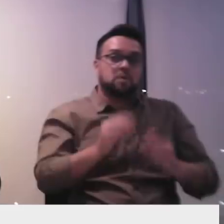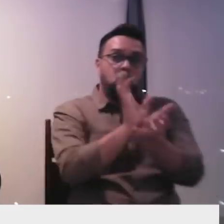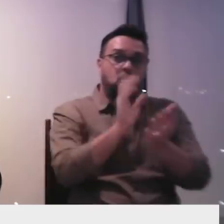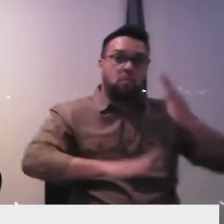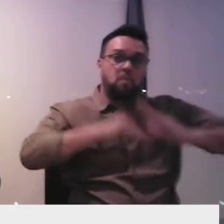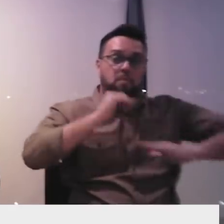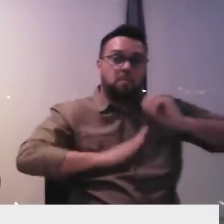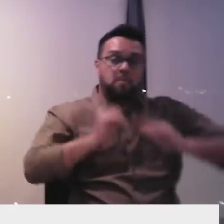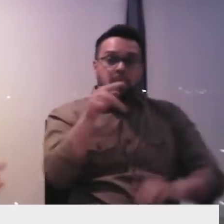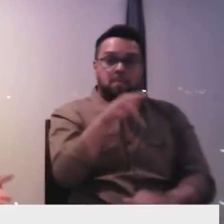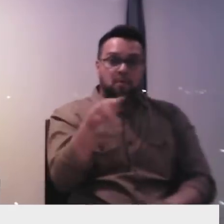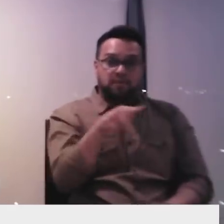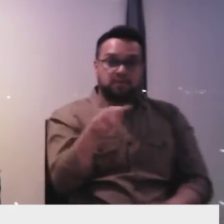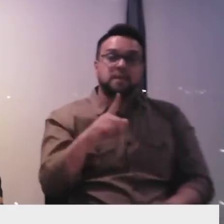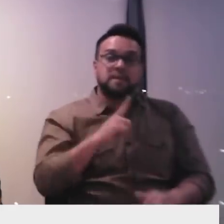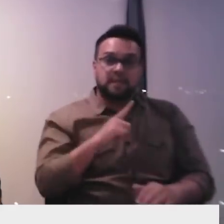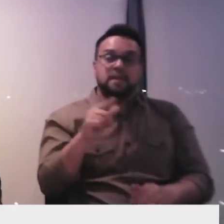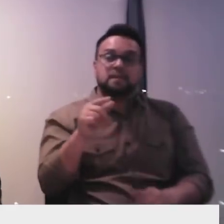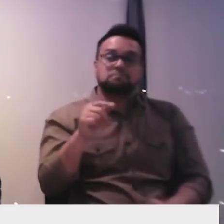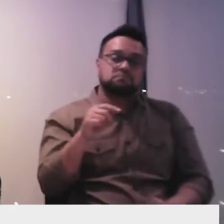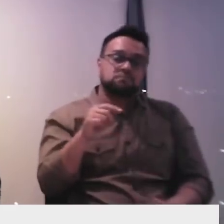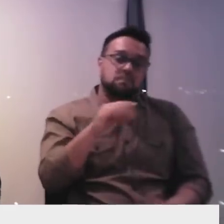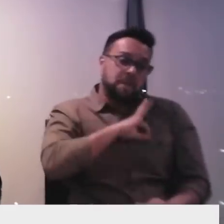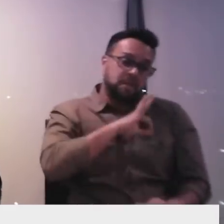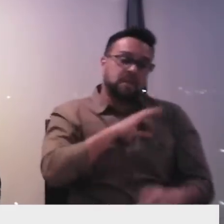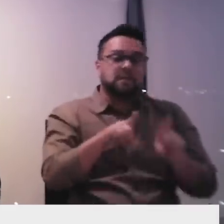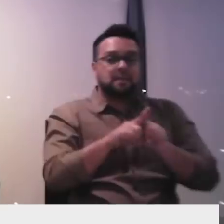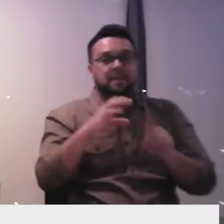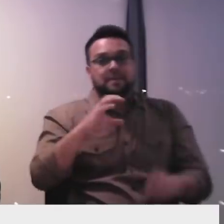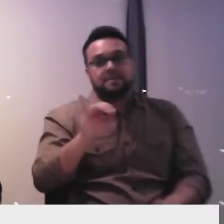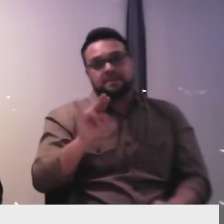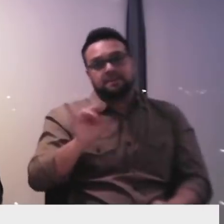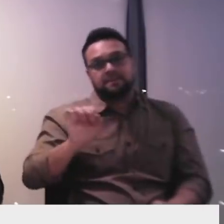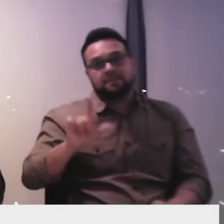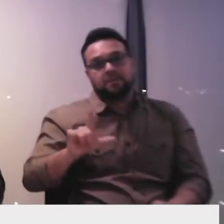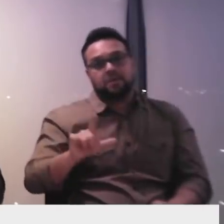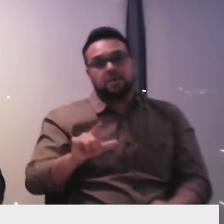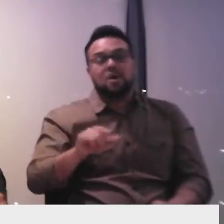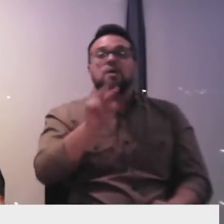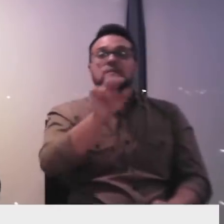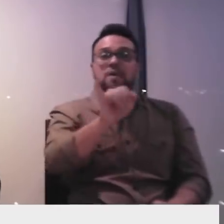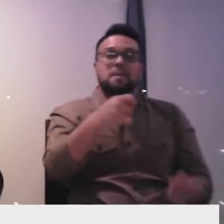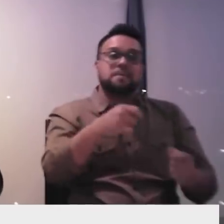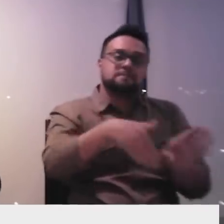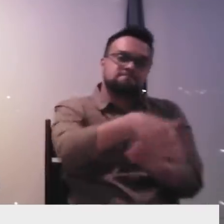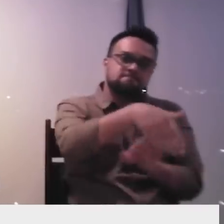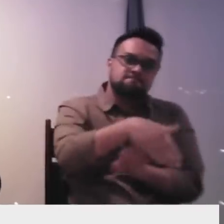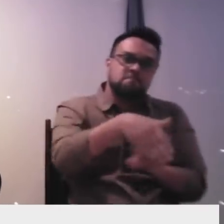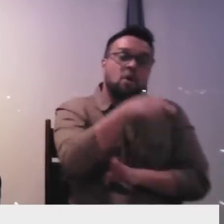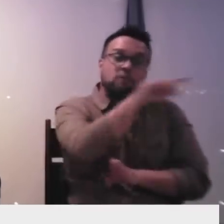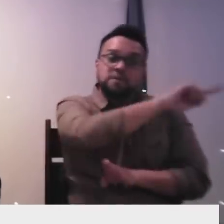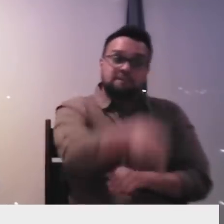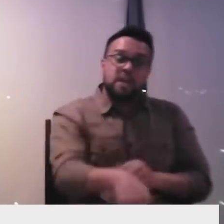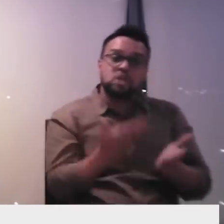né, tem militares e civis. Onde a primeira coisa que incute na cabeça da molecada é hierarquia e disciplina. Você está aqui para